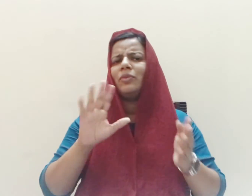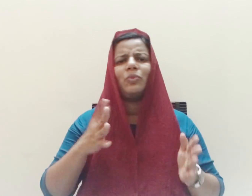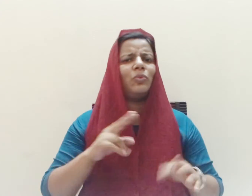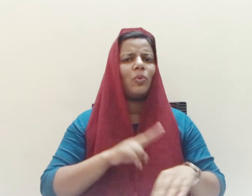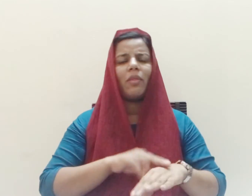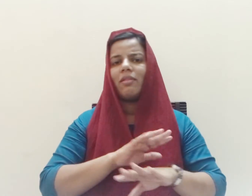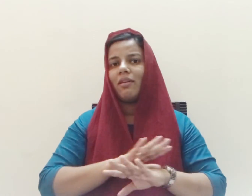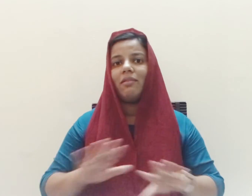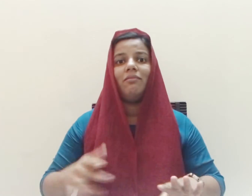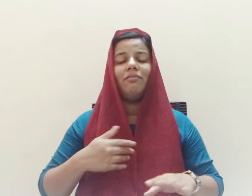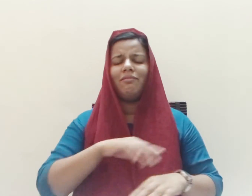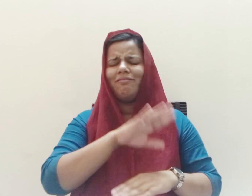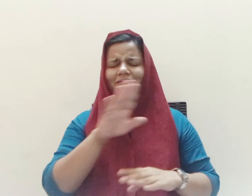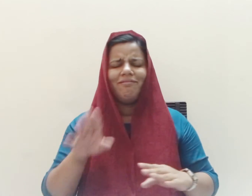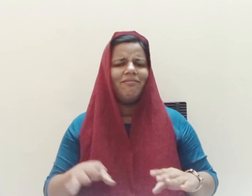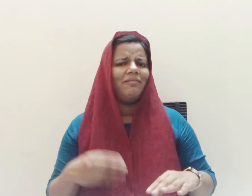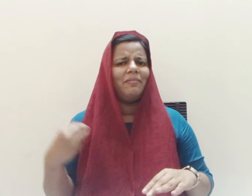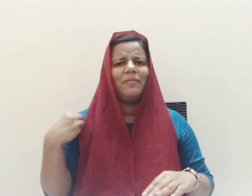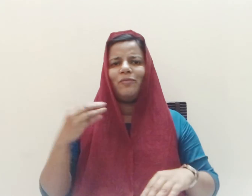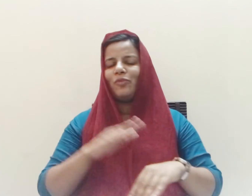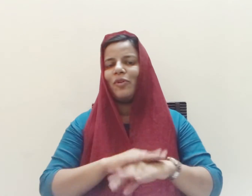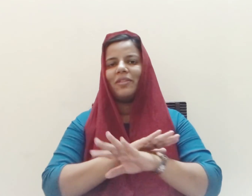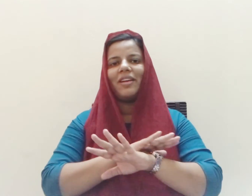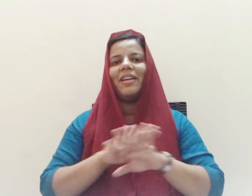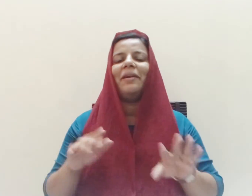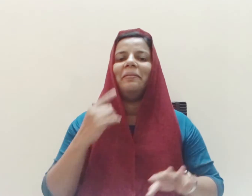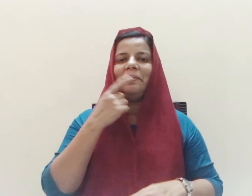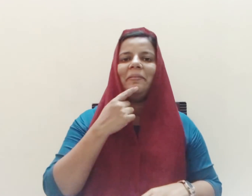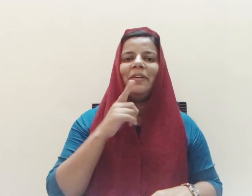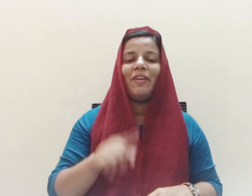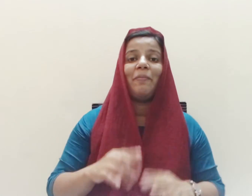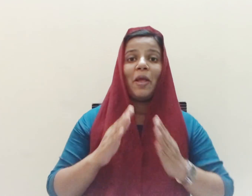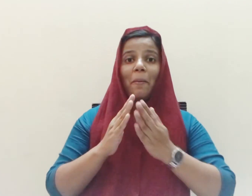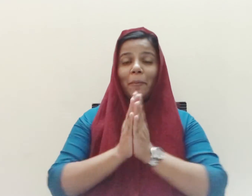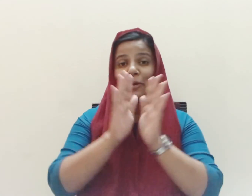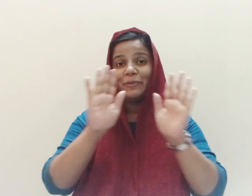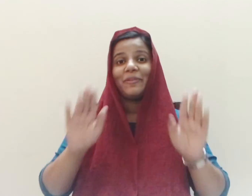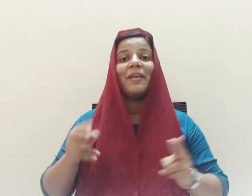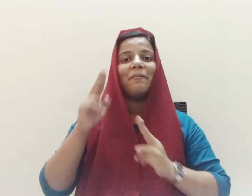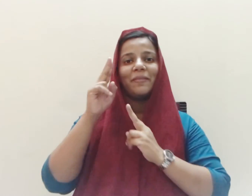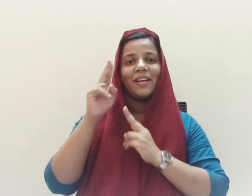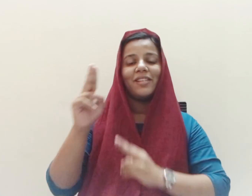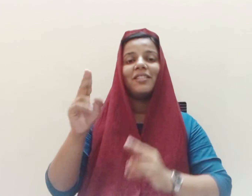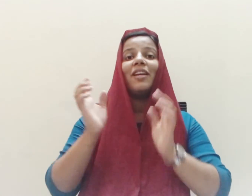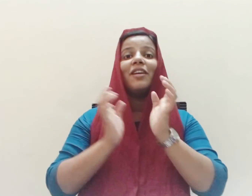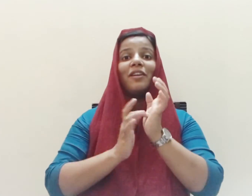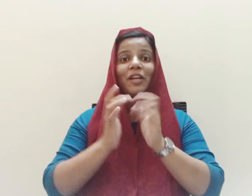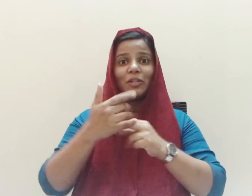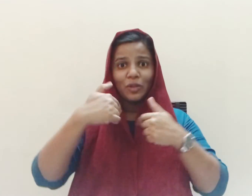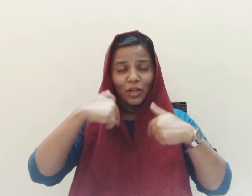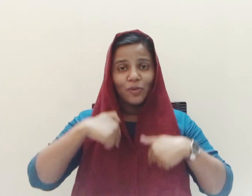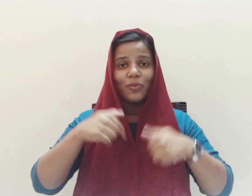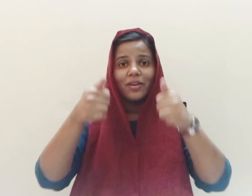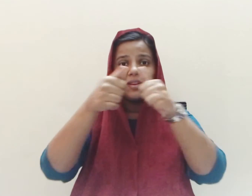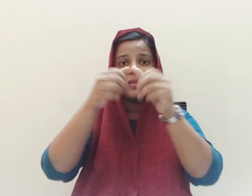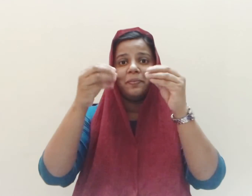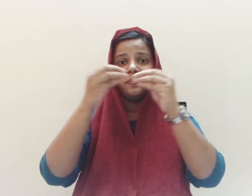ലോകത്തിലുള്ളവനേക്കാൾ വലിയവന്, എനിക്കെതിരായി വരുന്ന യാതൊരായുധവും ഫലിക്കത്തില്ല. മഹത്വത്തിൻ്റെ പ്രത്യാശയായി ക്രിസ്തു എൻ്റെ അകത്ത് വസിക്കുക.